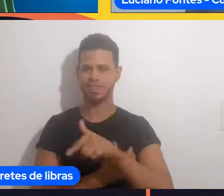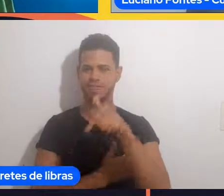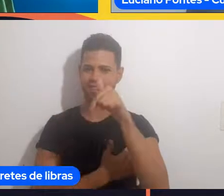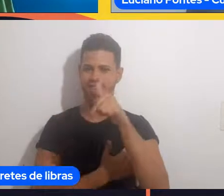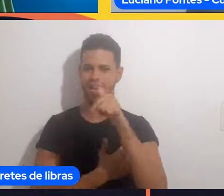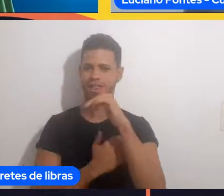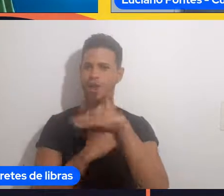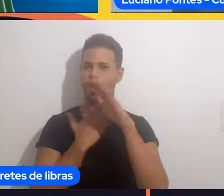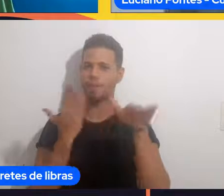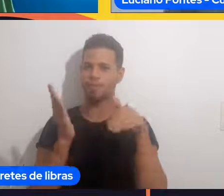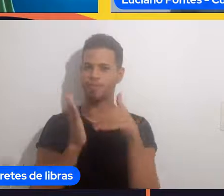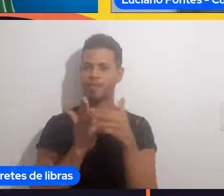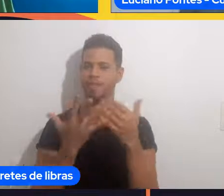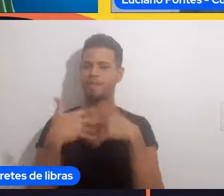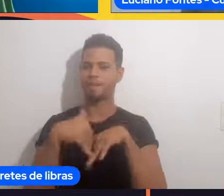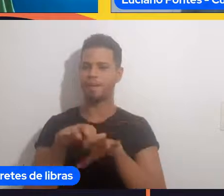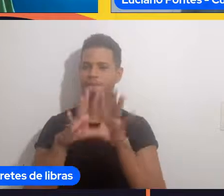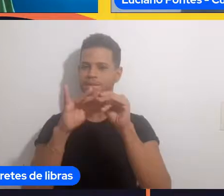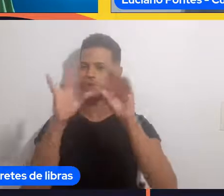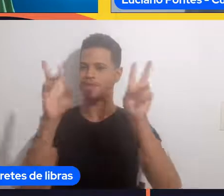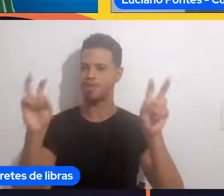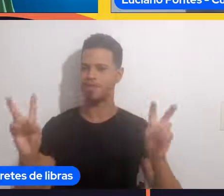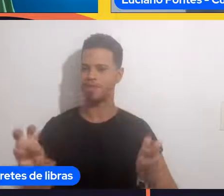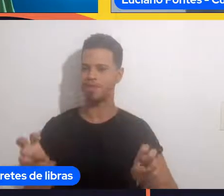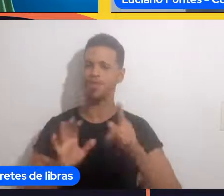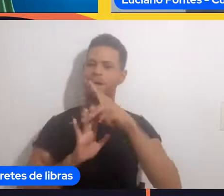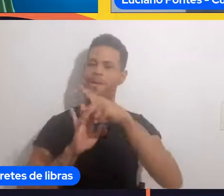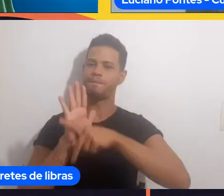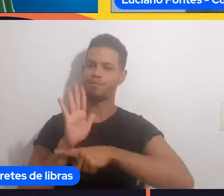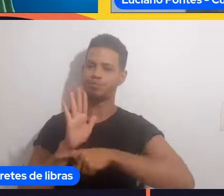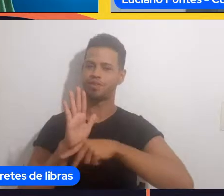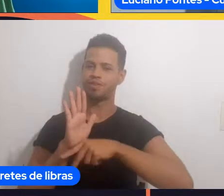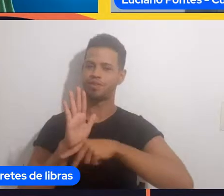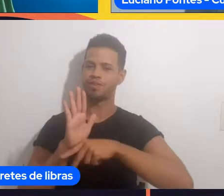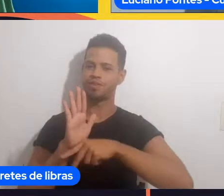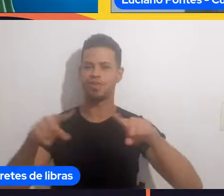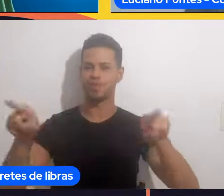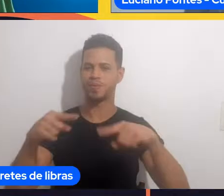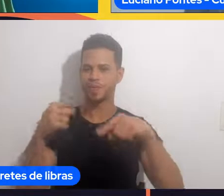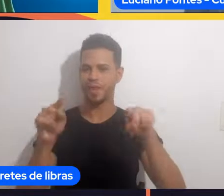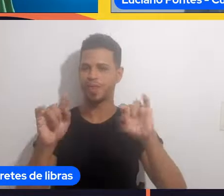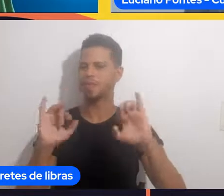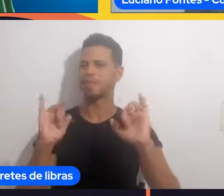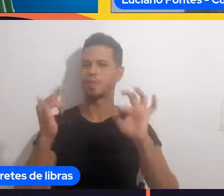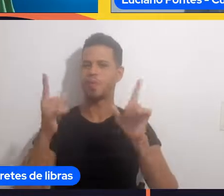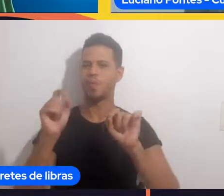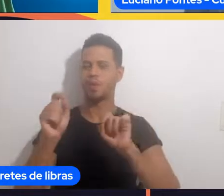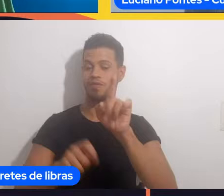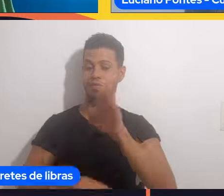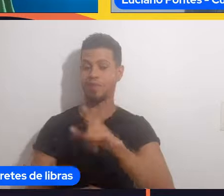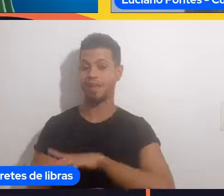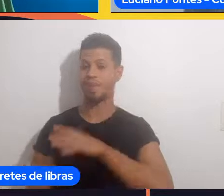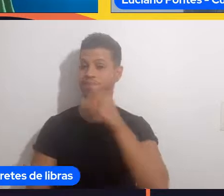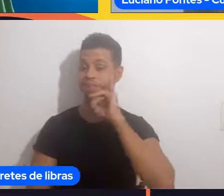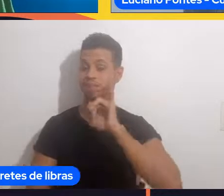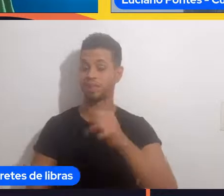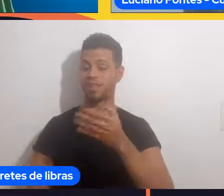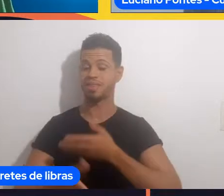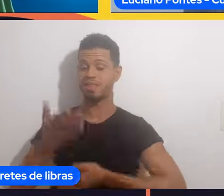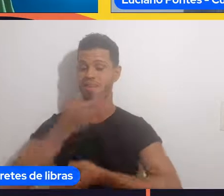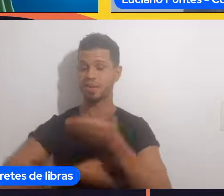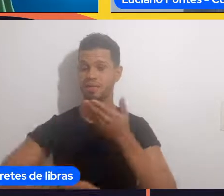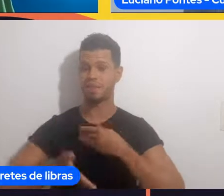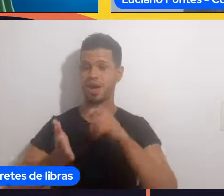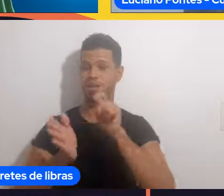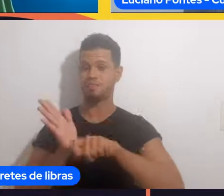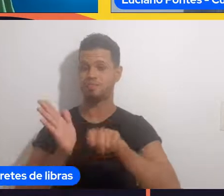em muitos contextos. Tem um projeto Concerto de Leitura na escola dela, da qual já tive a oportunidade de participar como escritor, e é uma